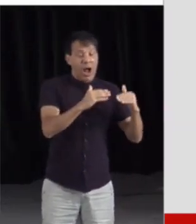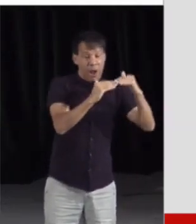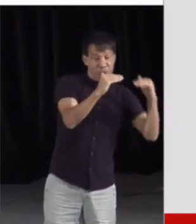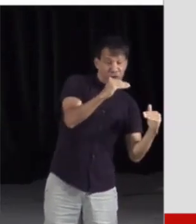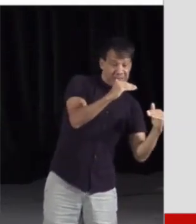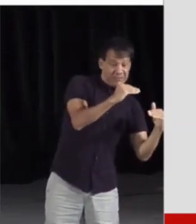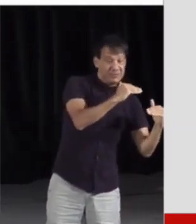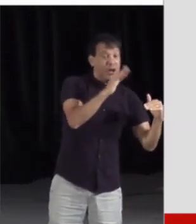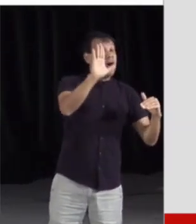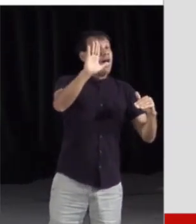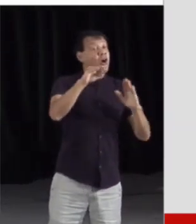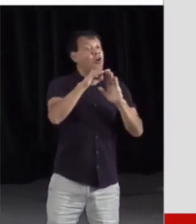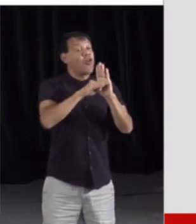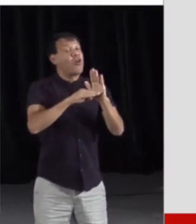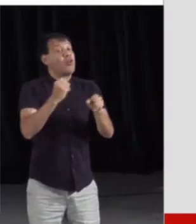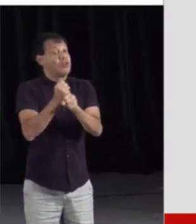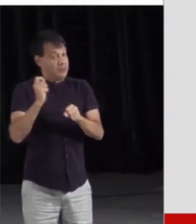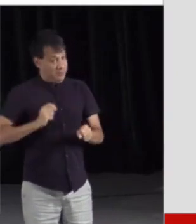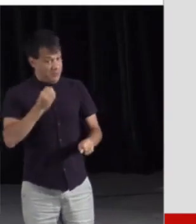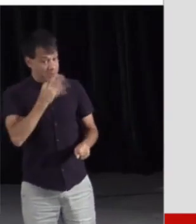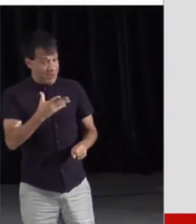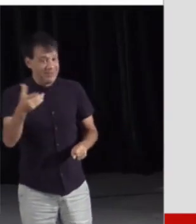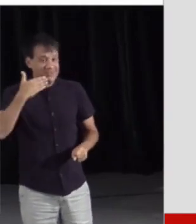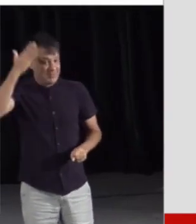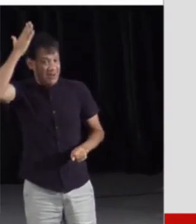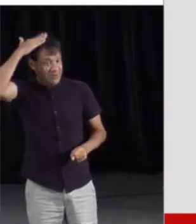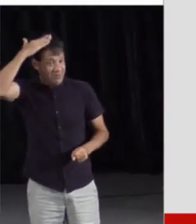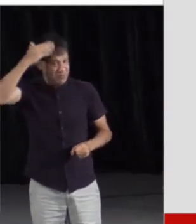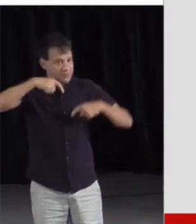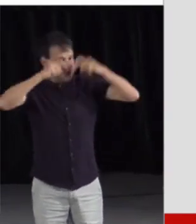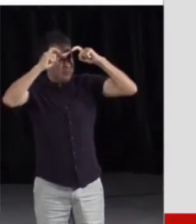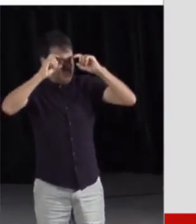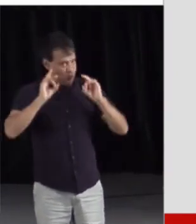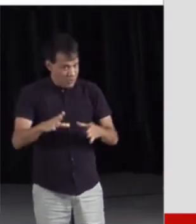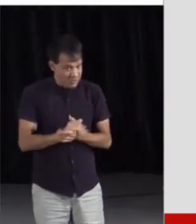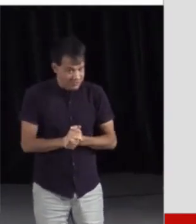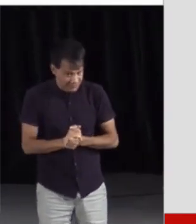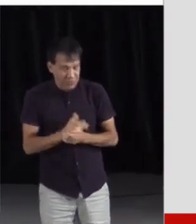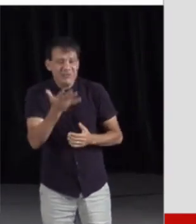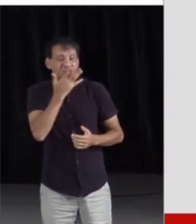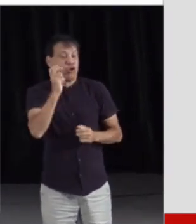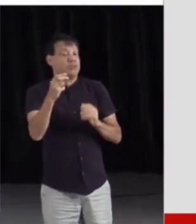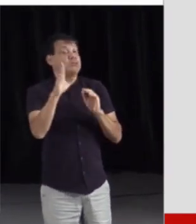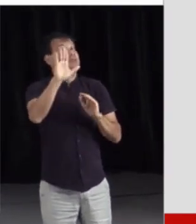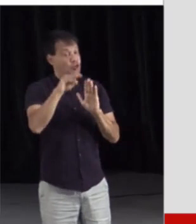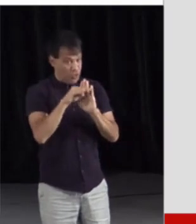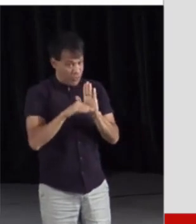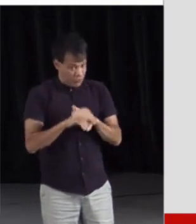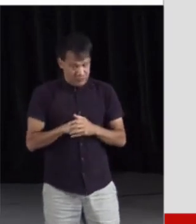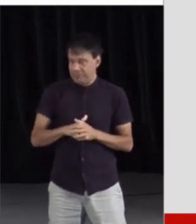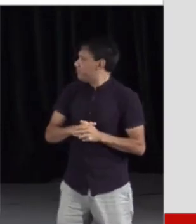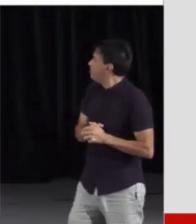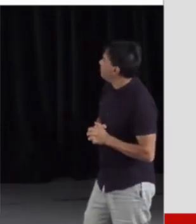la apódosis, pero siempre en modo subordinado. Y la condición que se expresa es que me paguen bien.